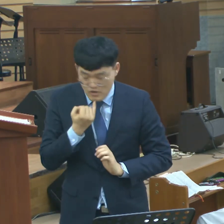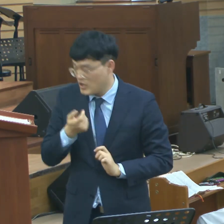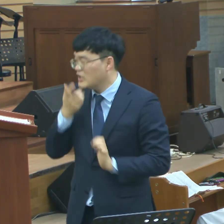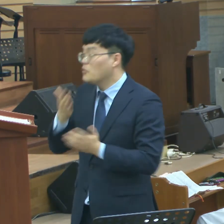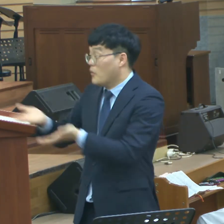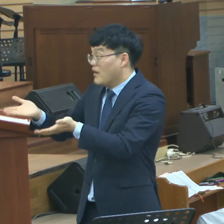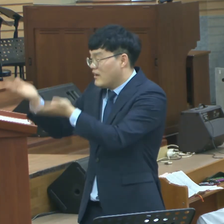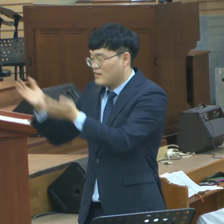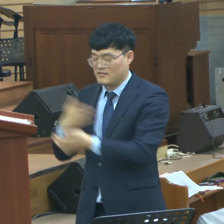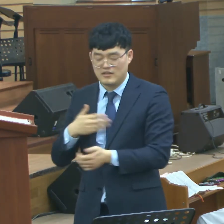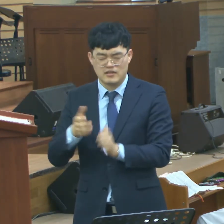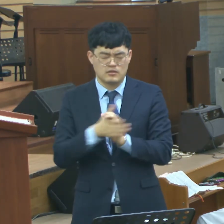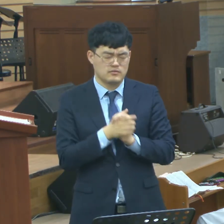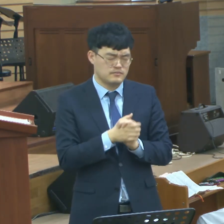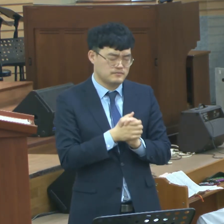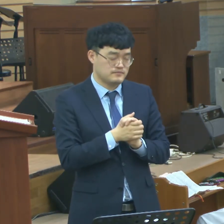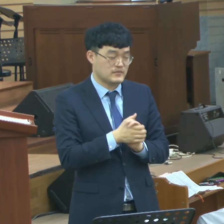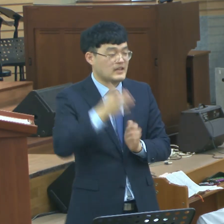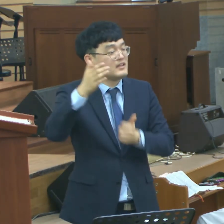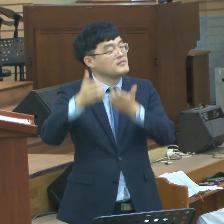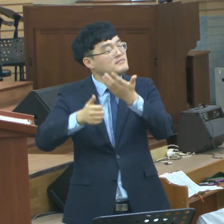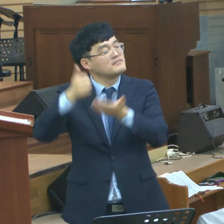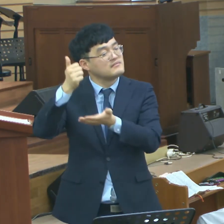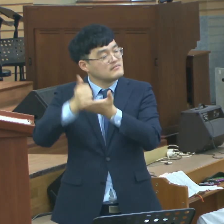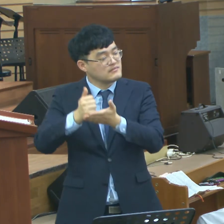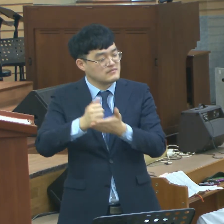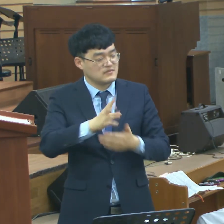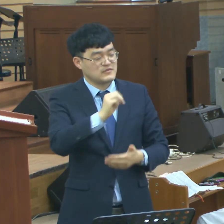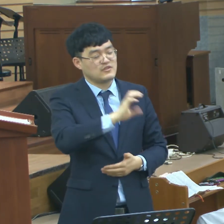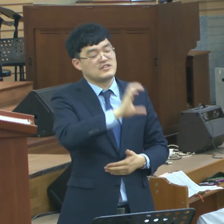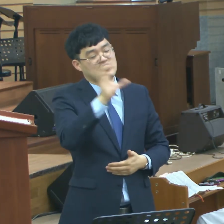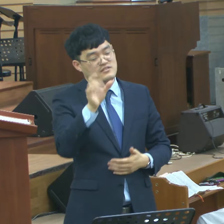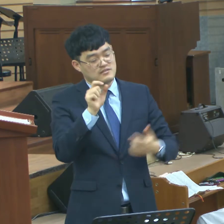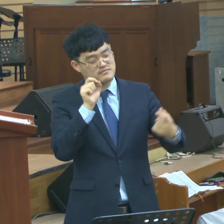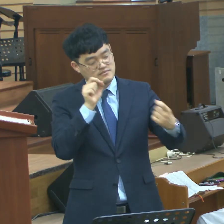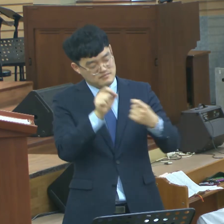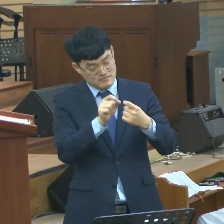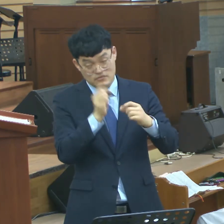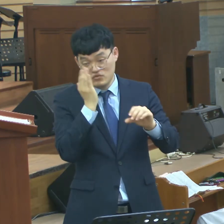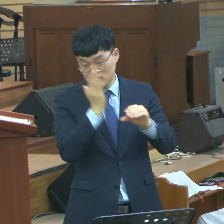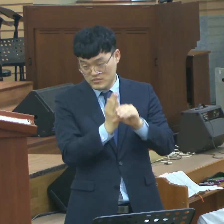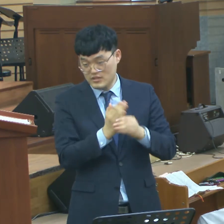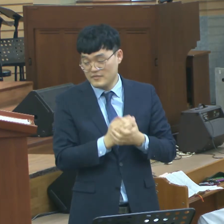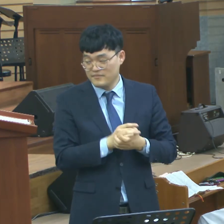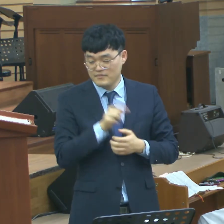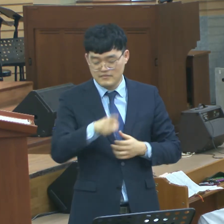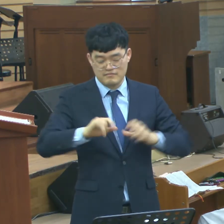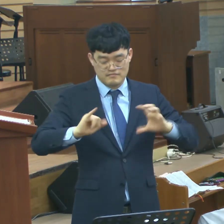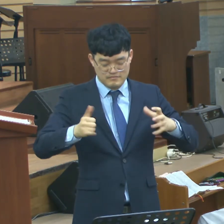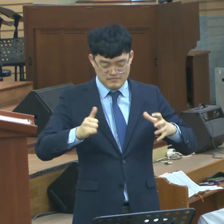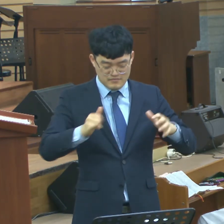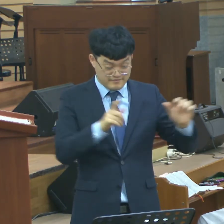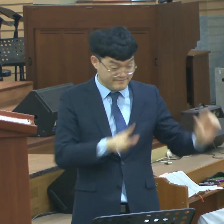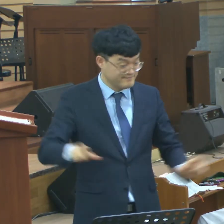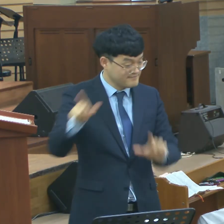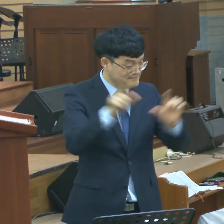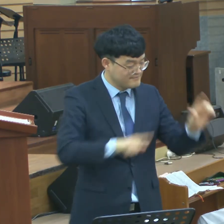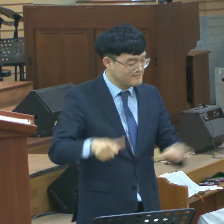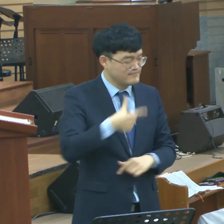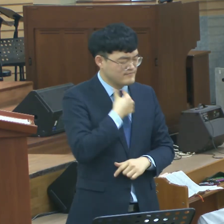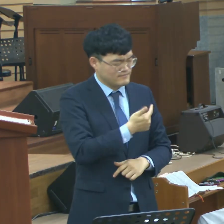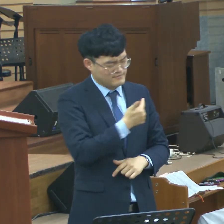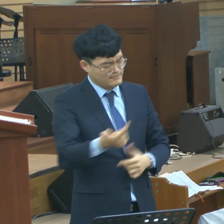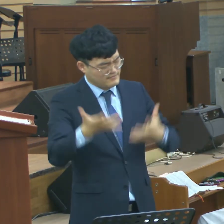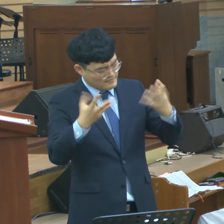기도하래요. 제가 기도드렸어요. 하나님, 성탄절이 다가옵니다. 이 세상에서 누리고 싶은 것들이